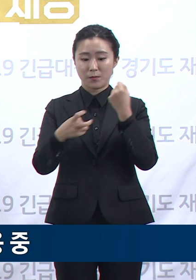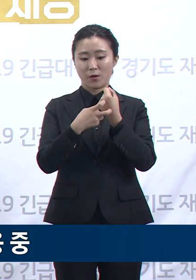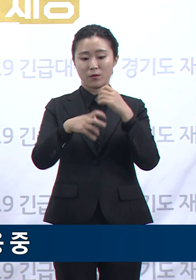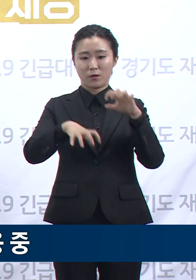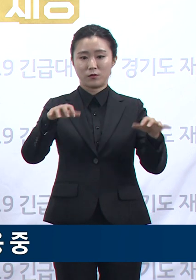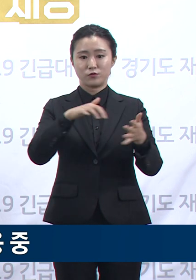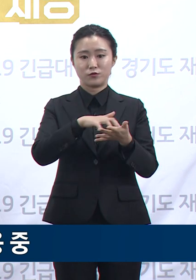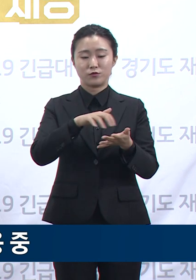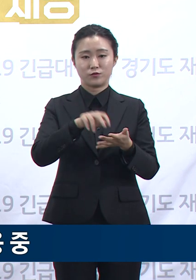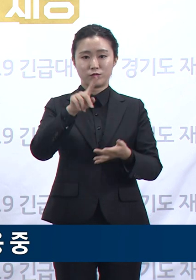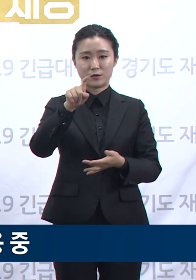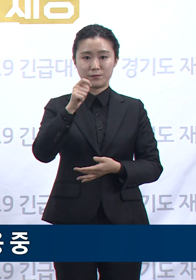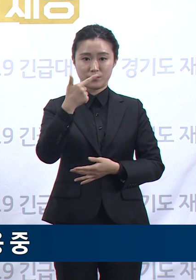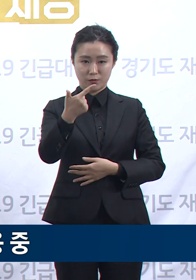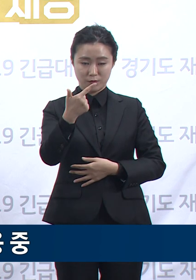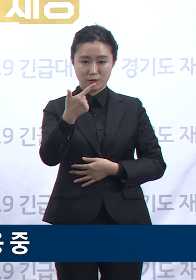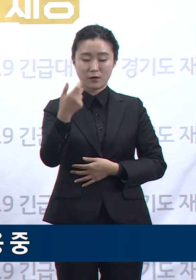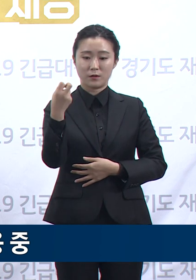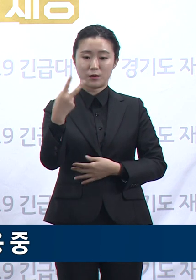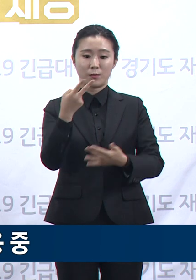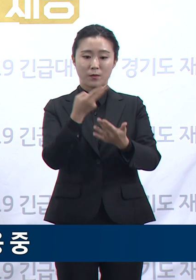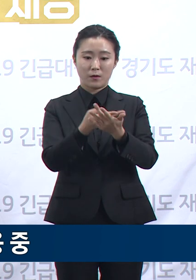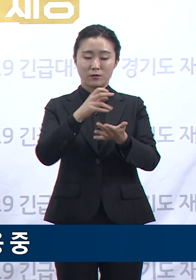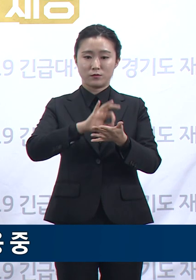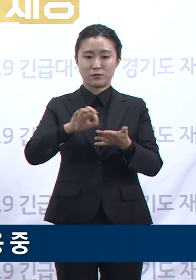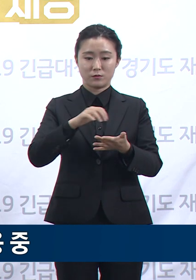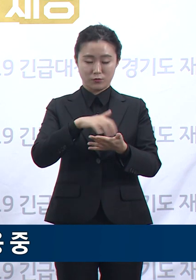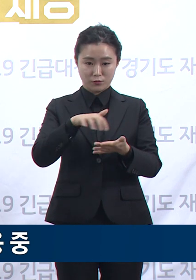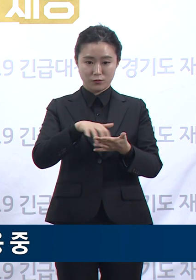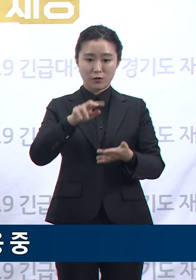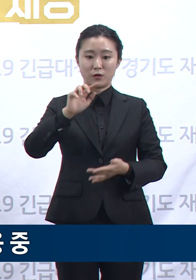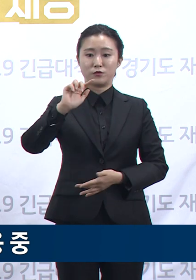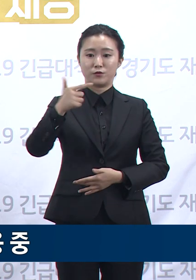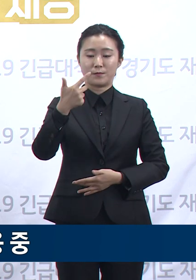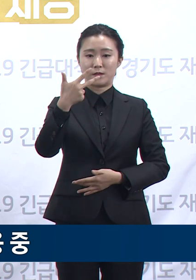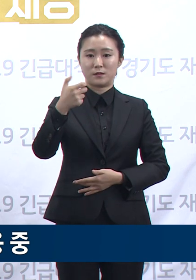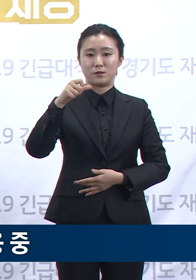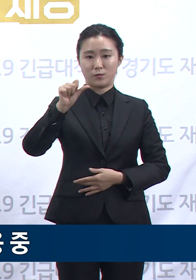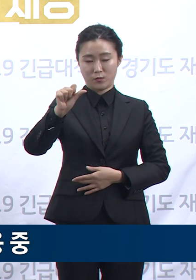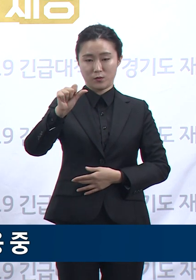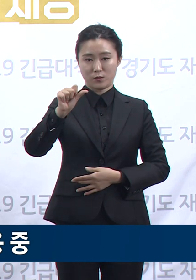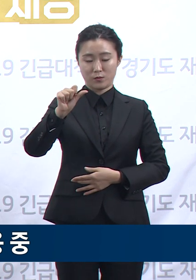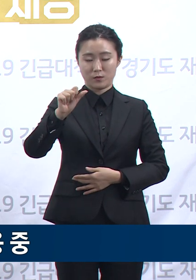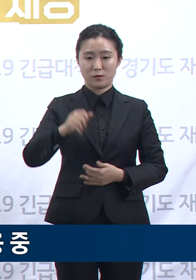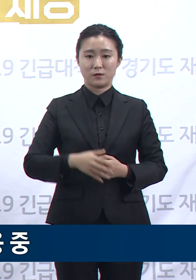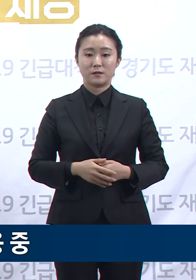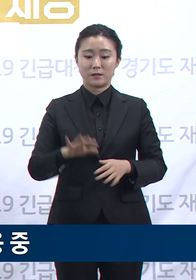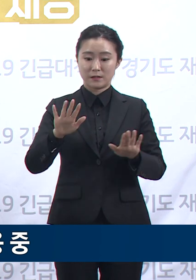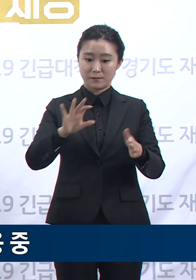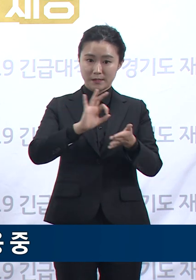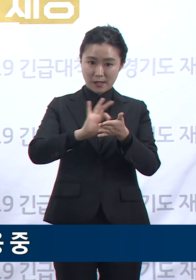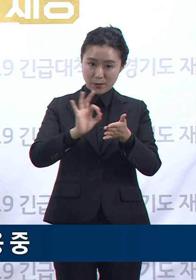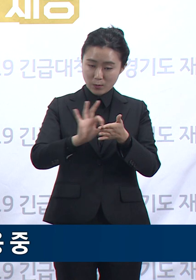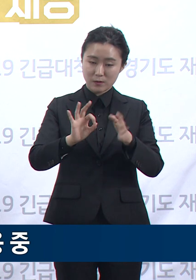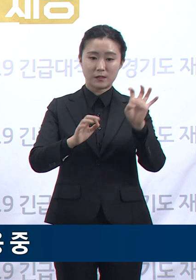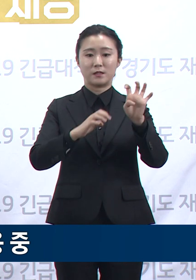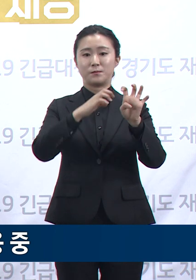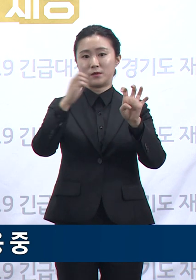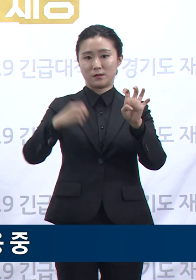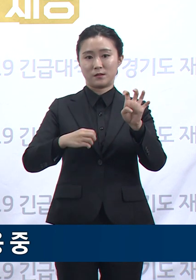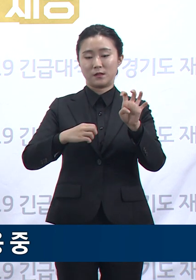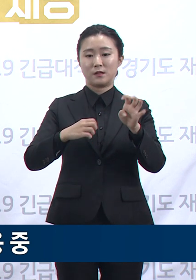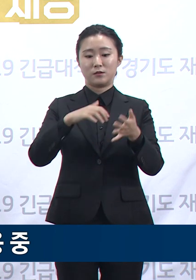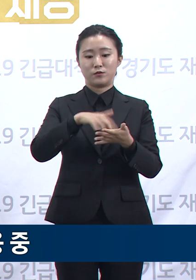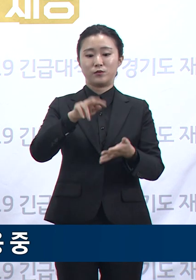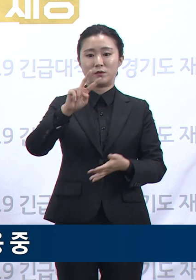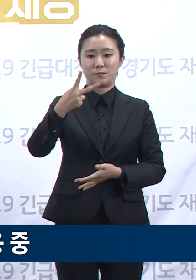병원에 675개 확진자 치료 병상을 확보하고 있습니다. 현재 사용 중인 병상은 40%인